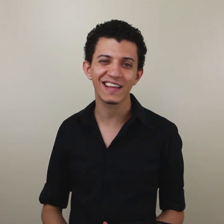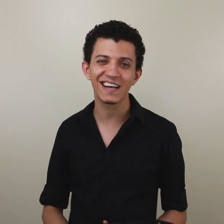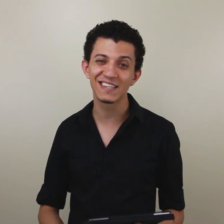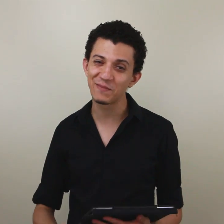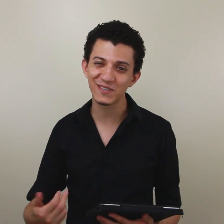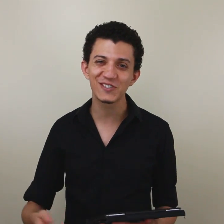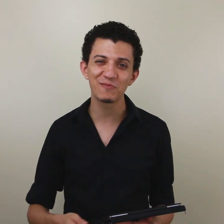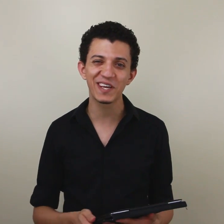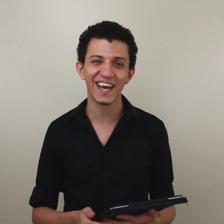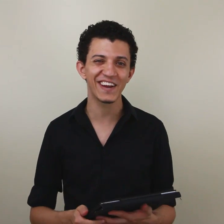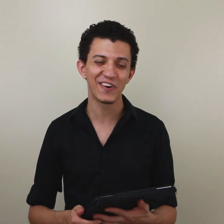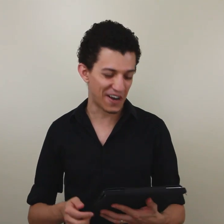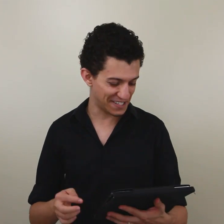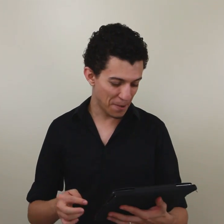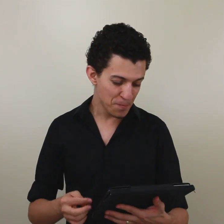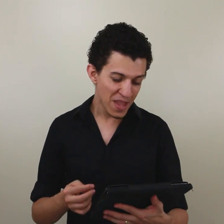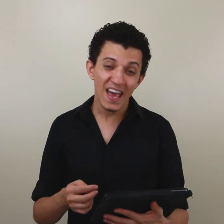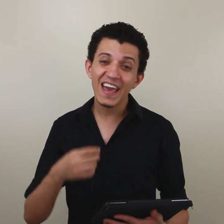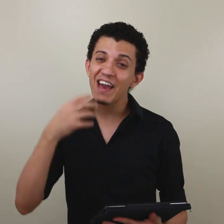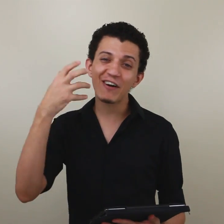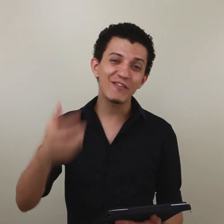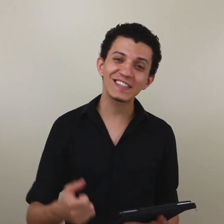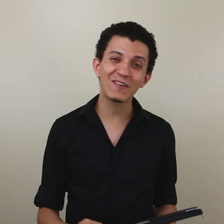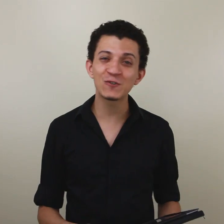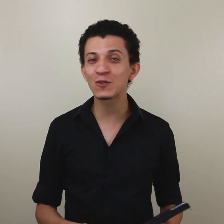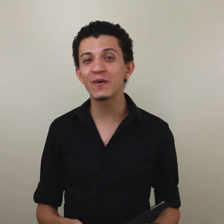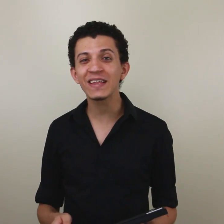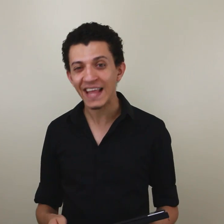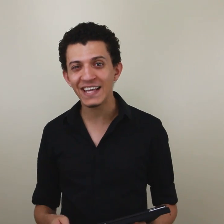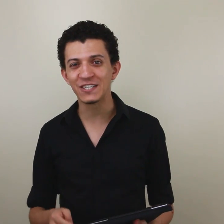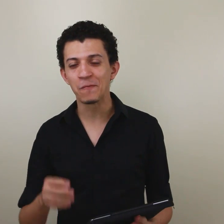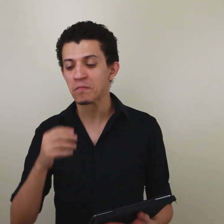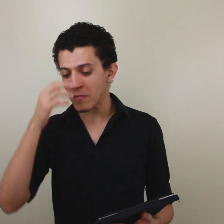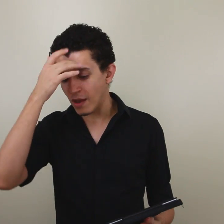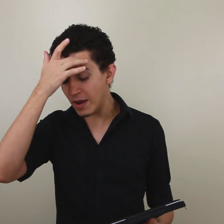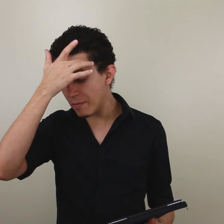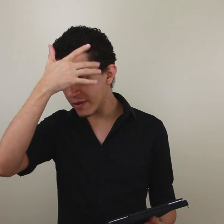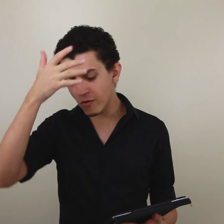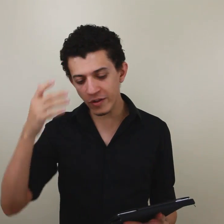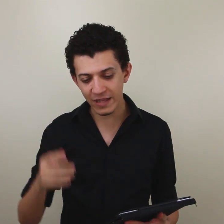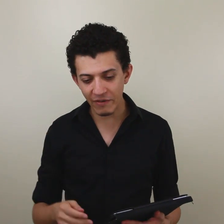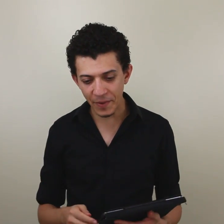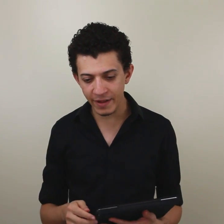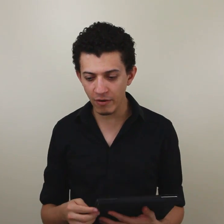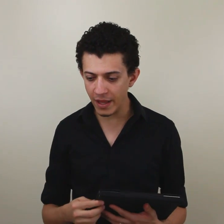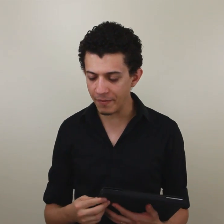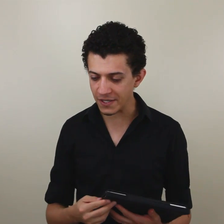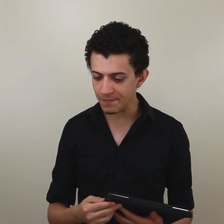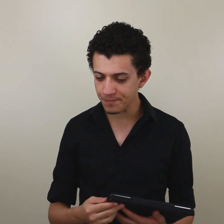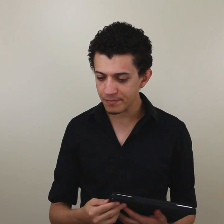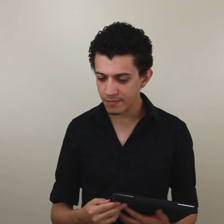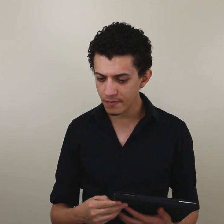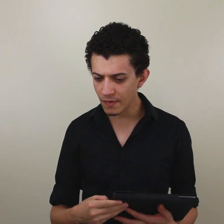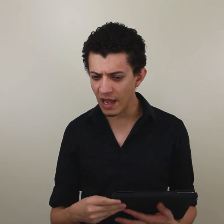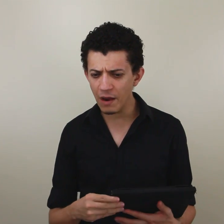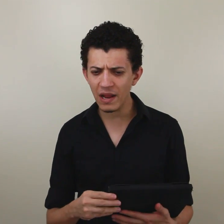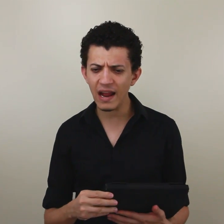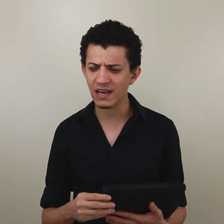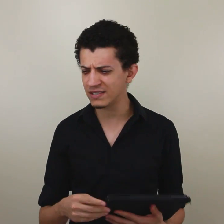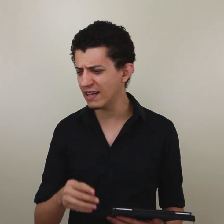atrás, depois que eu descobri que era neurose. E aí vai conversar com o surdo e não entende. Eu lembro que quando eu estava aprendendo Libras, aliás, nem